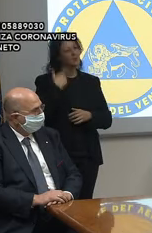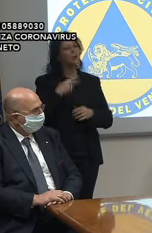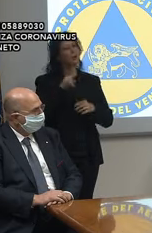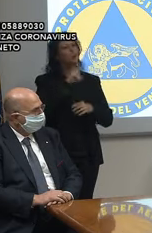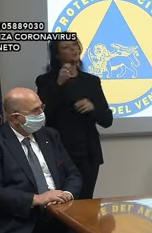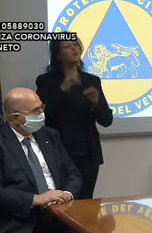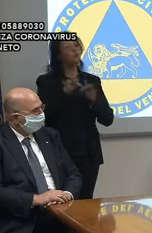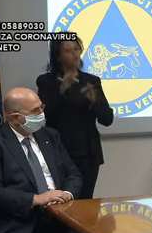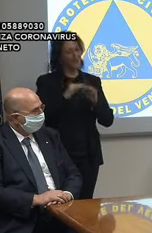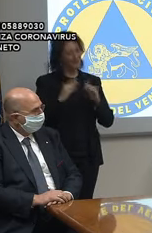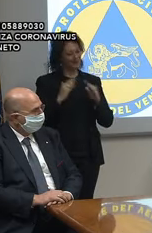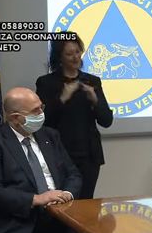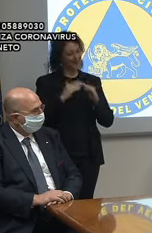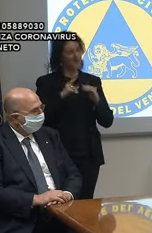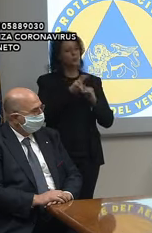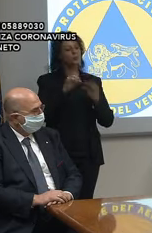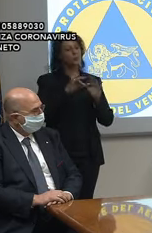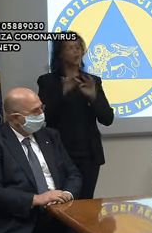la preoccupazione